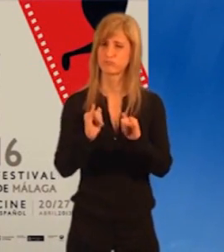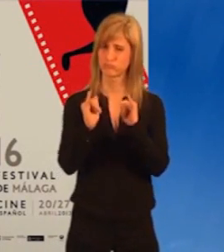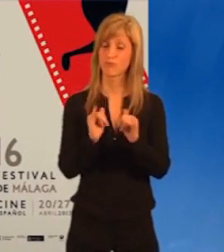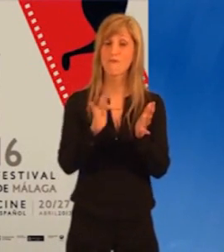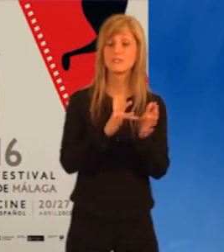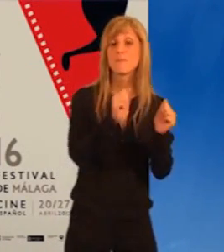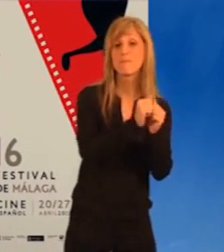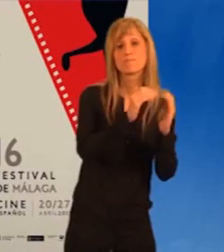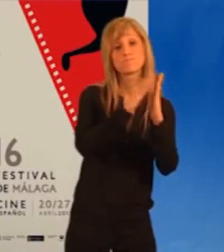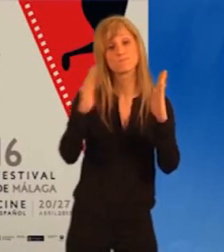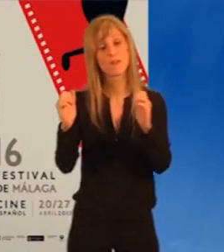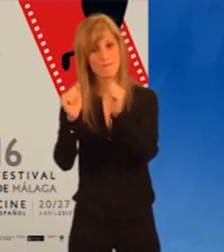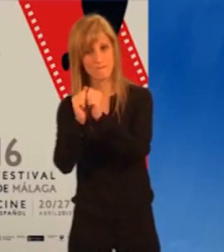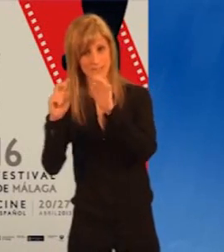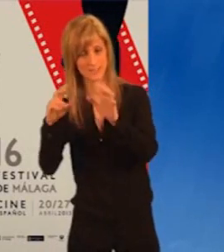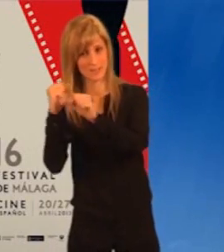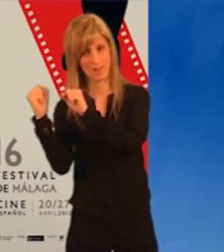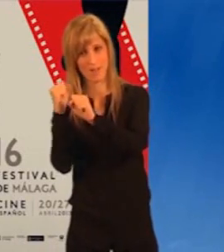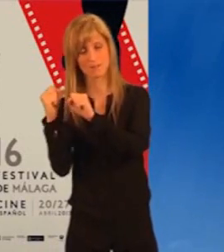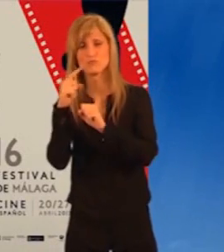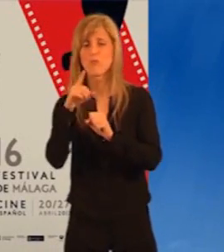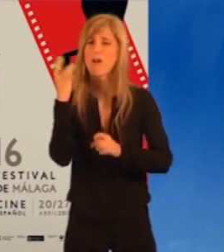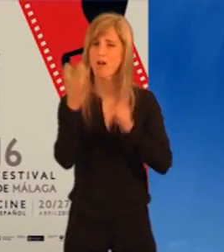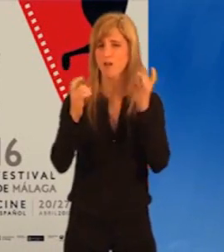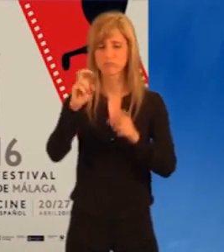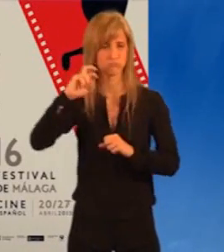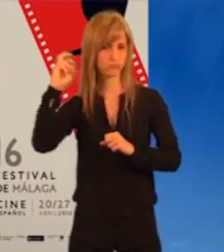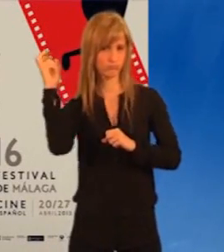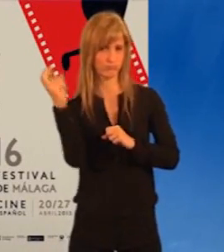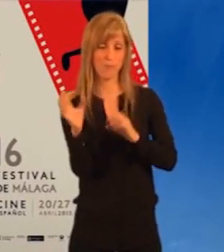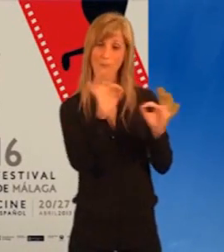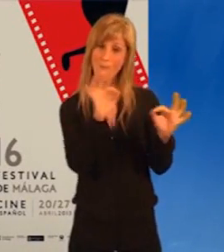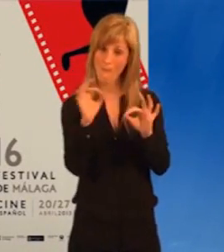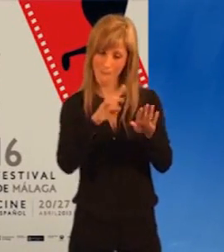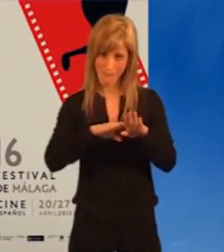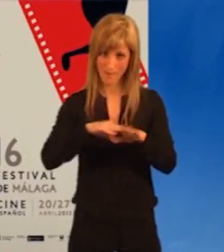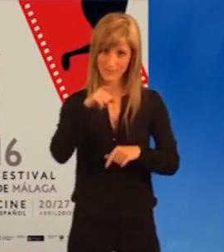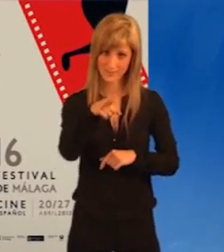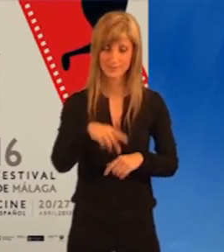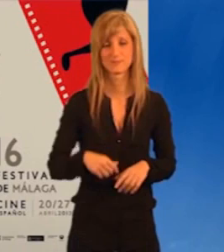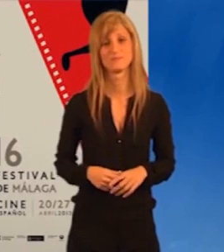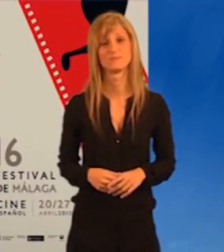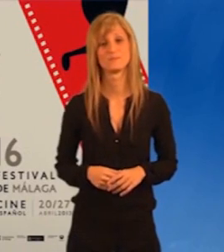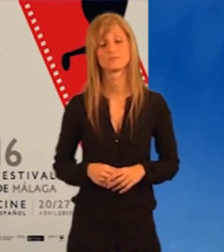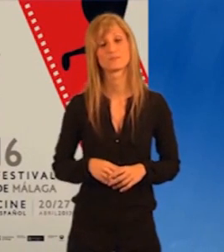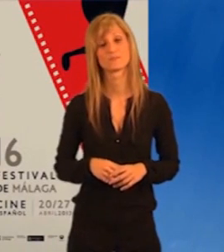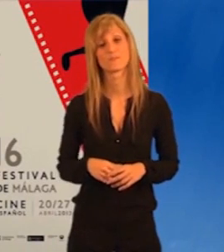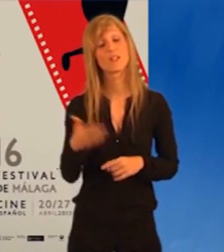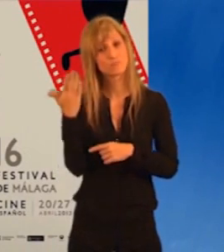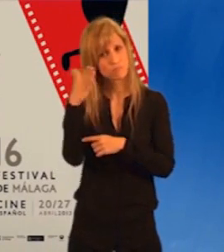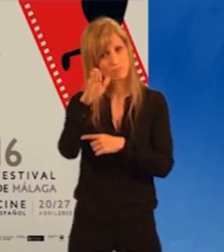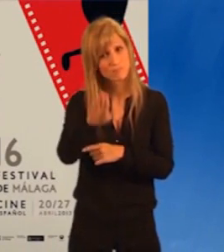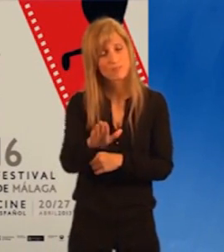gran festival desde el 20 al 27 de abril, en el que tendrás un gran abanico de actividades preparadas para ti.